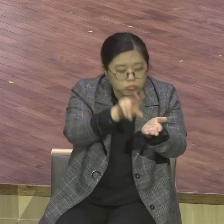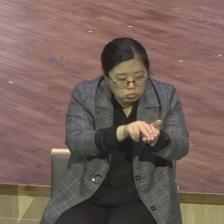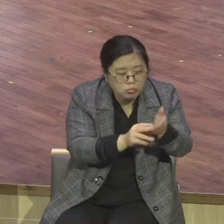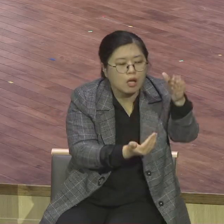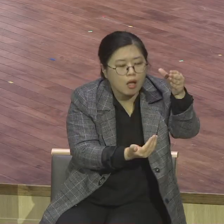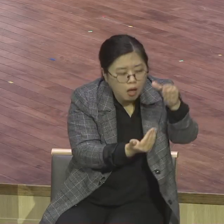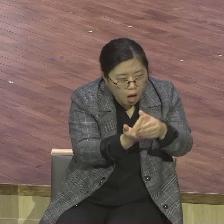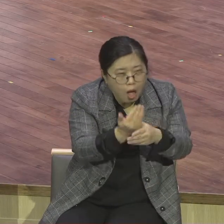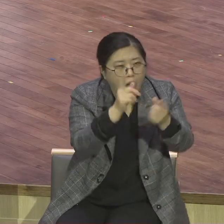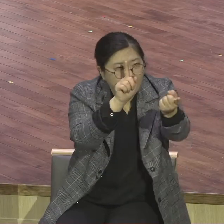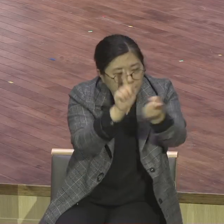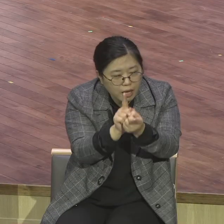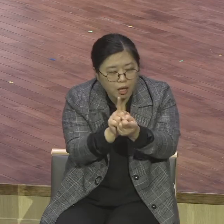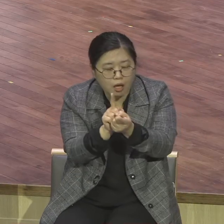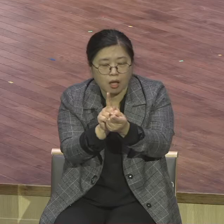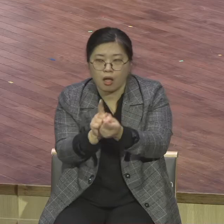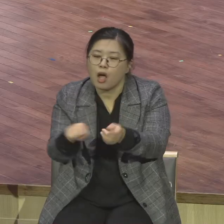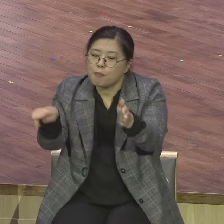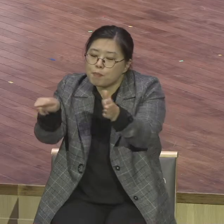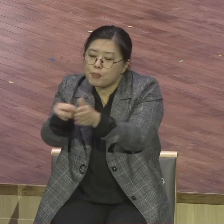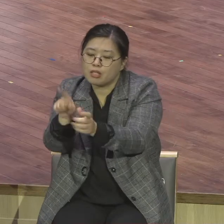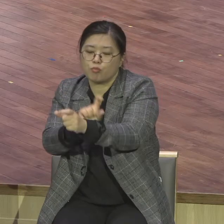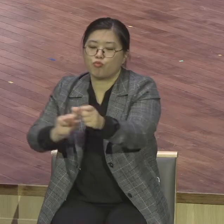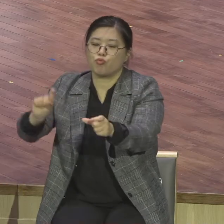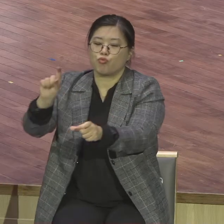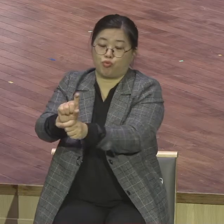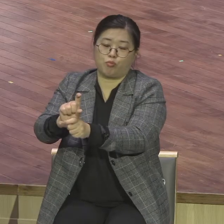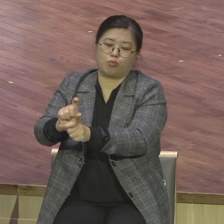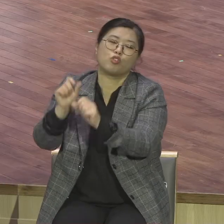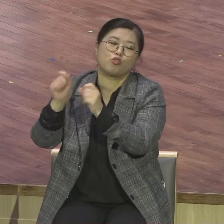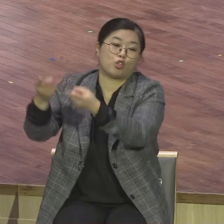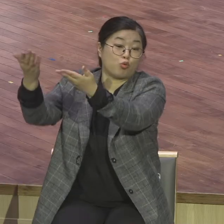그래서 기뻐하라는 얘기입니다. 그래서 펄쩍펄쩍 뛰라는 얘기예요.